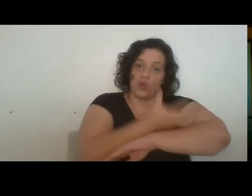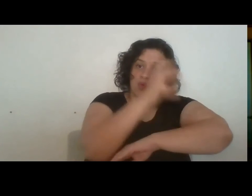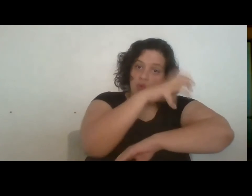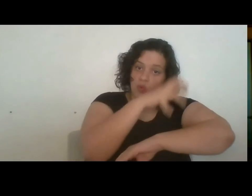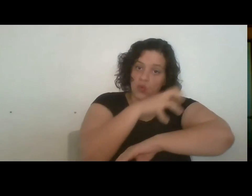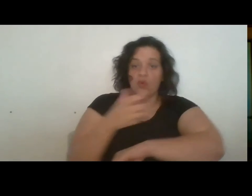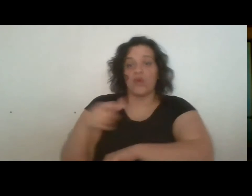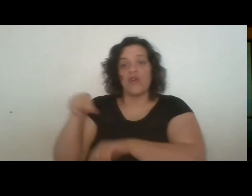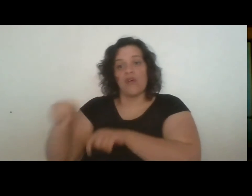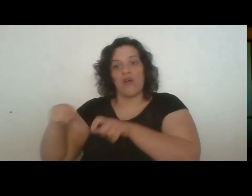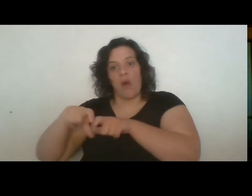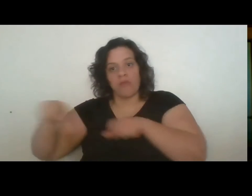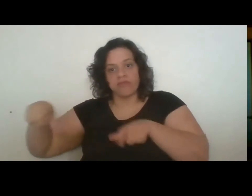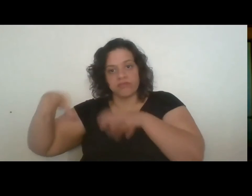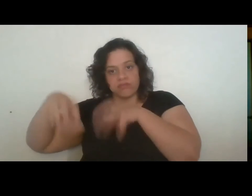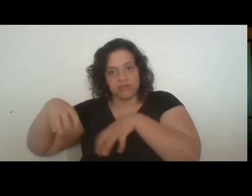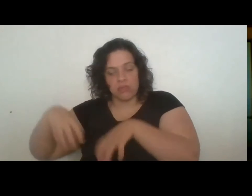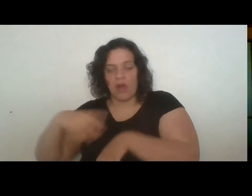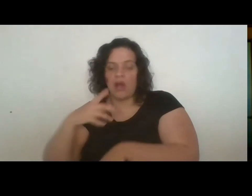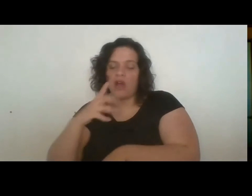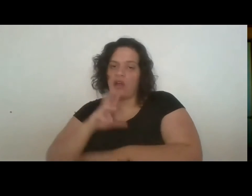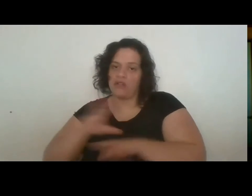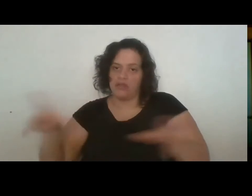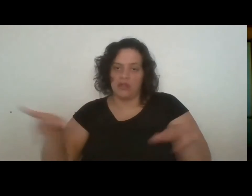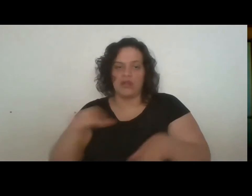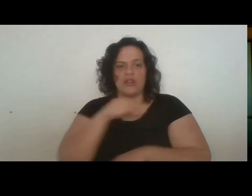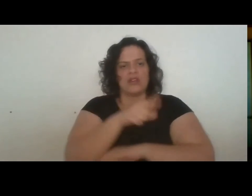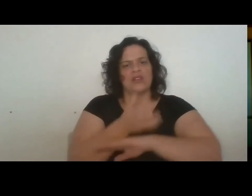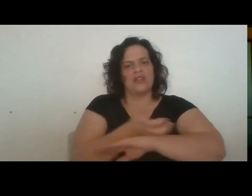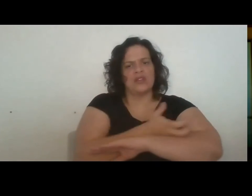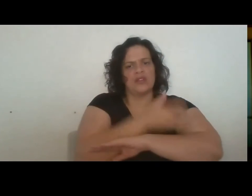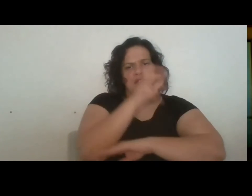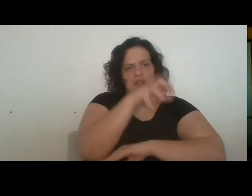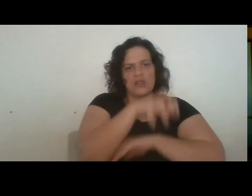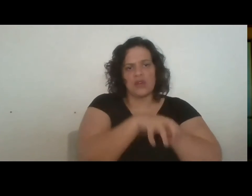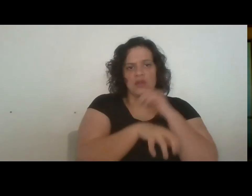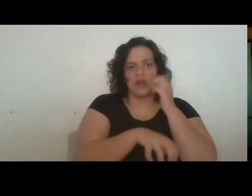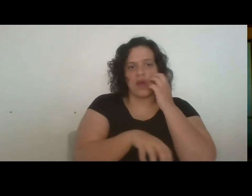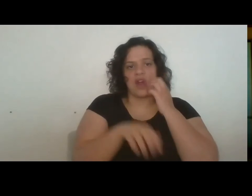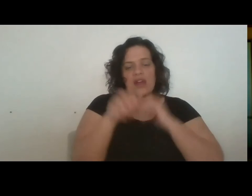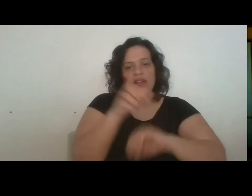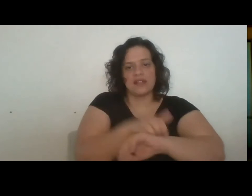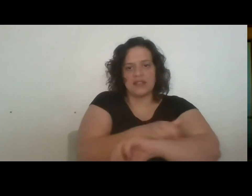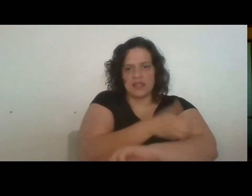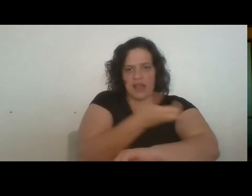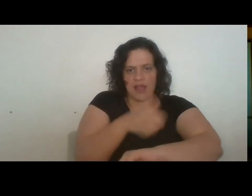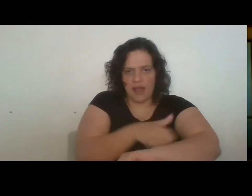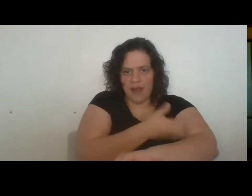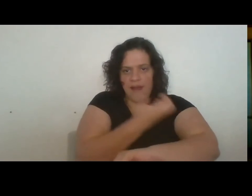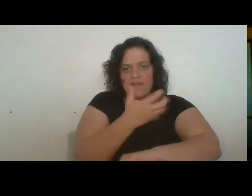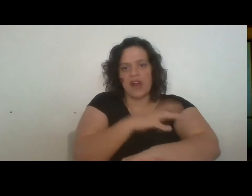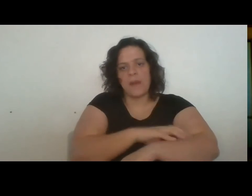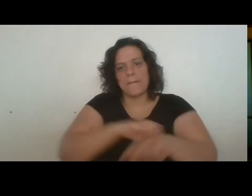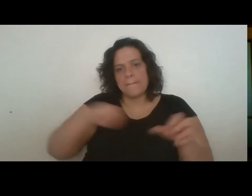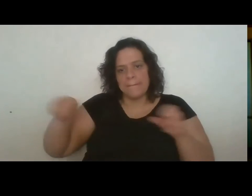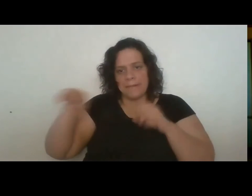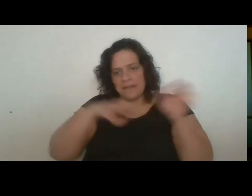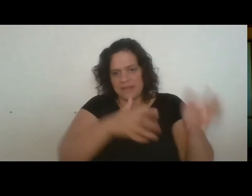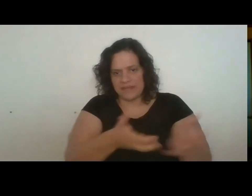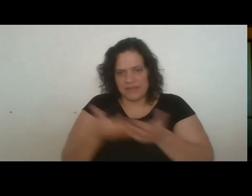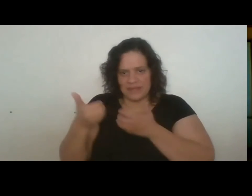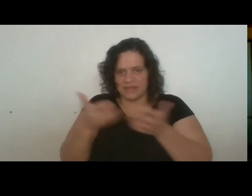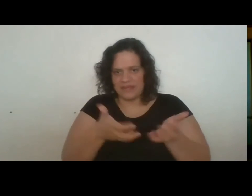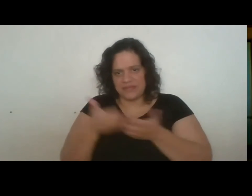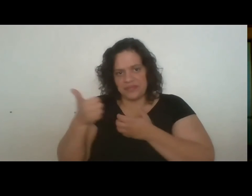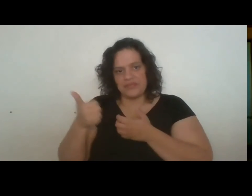Tá? O jardim de chuva basicamente envolve a escavação, remoção de material, a compra